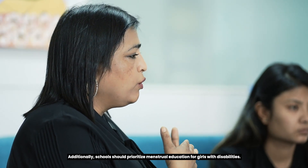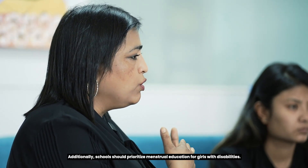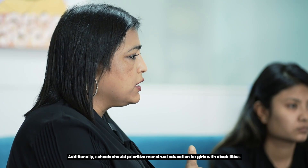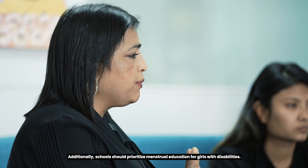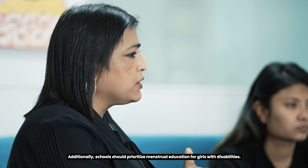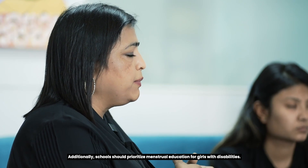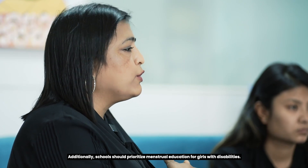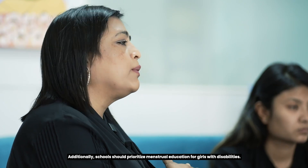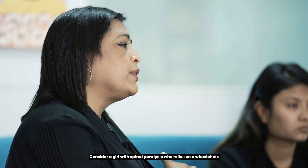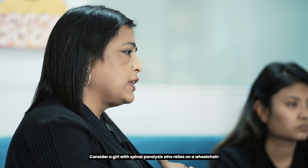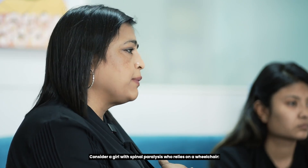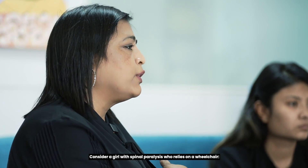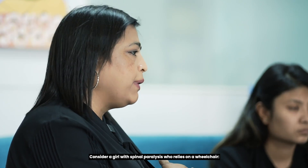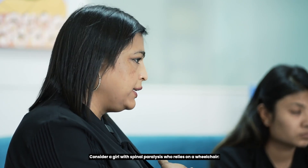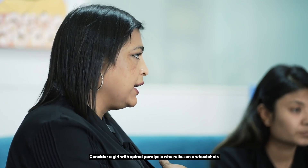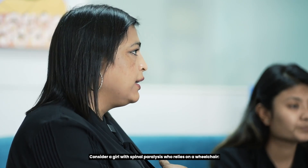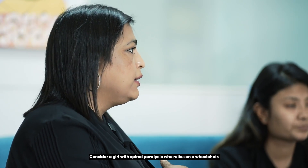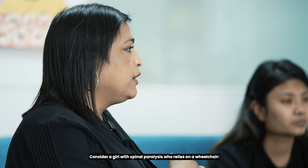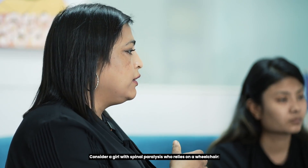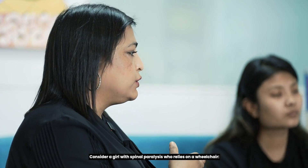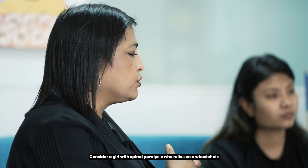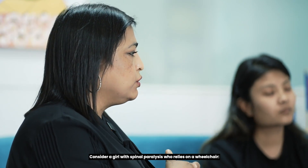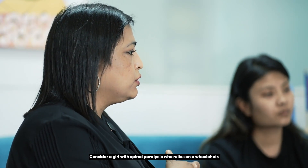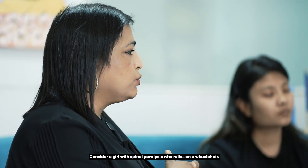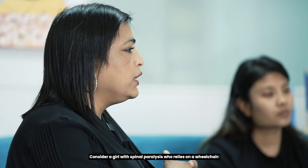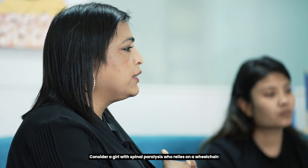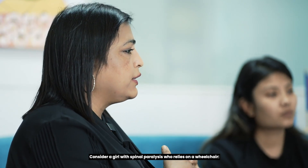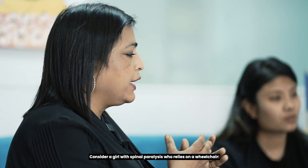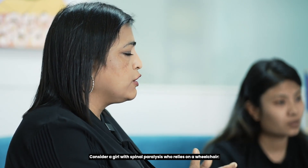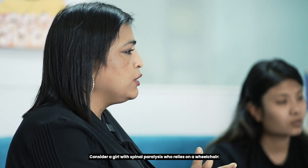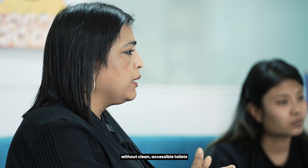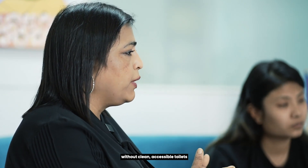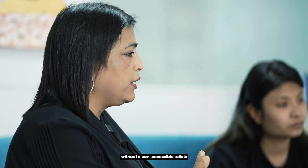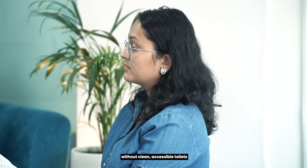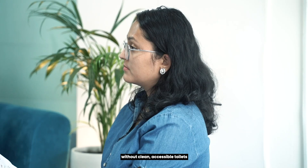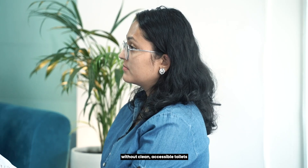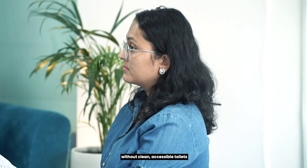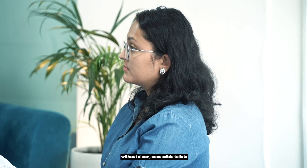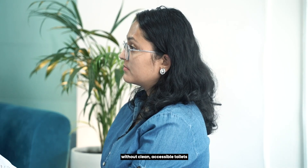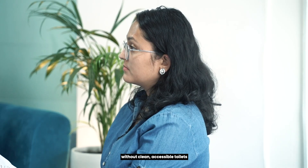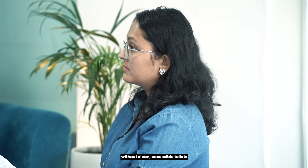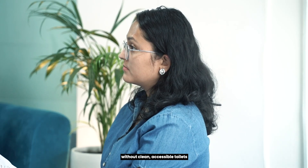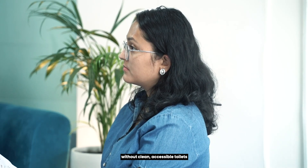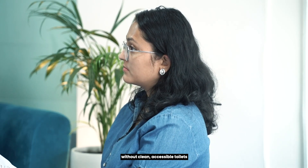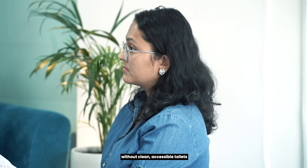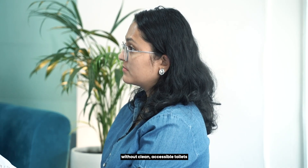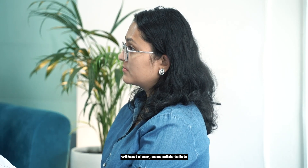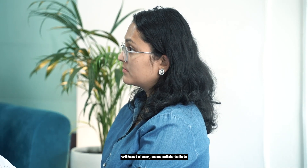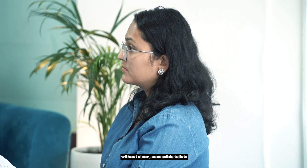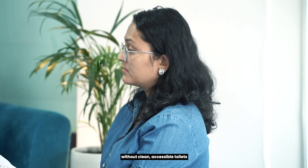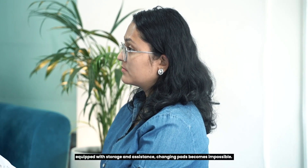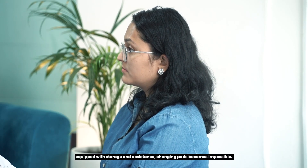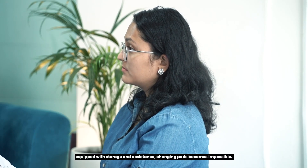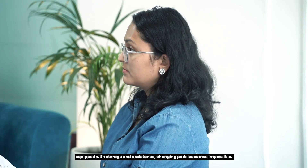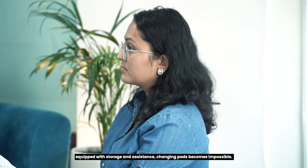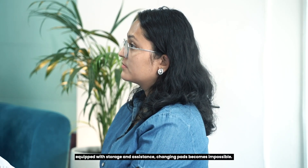एउटा भुलचेरमा बस्ने मेरोदण्ड पक्षघात भएको बालिका जसको टोइलेट एक्सेसिबल भएन, सफा भएन, उसको सामान राख्ने ठाउँ